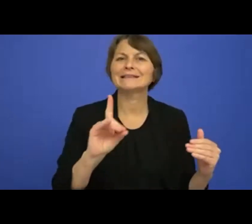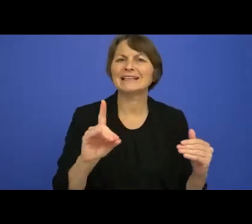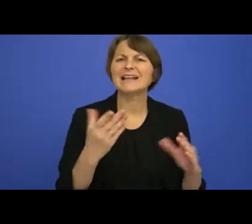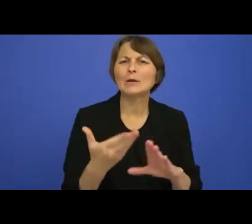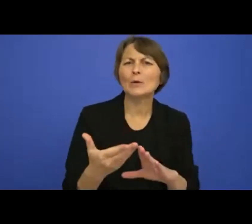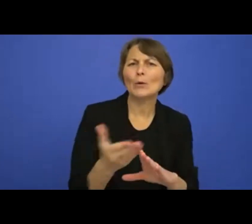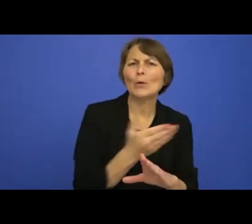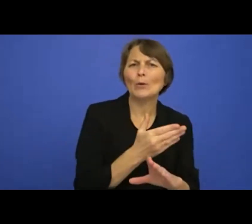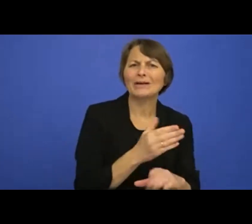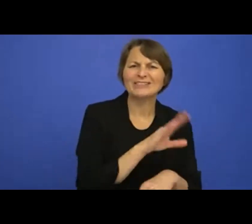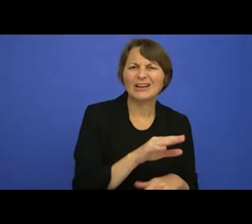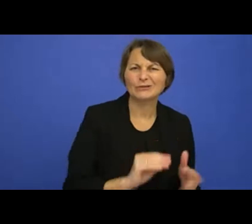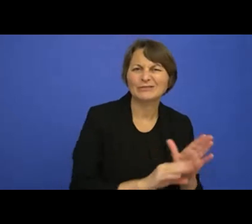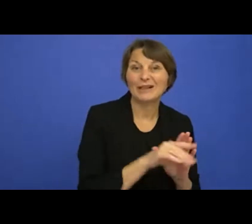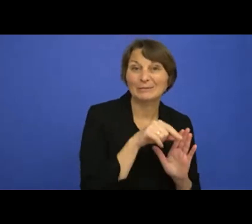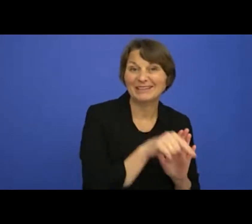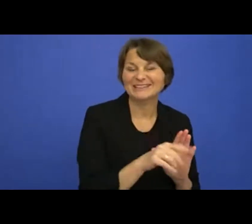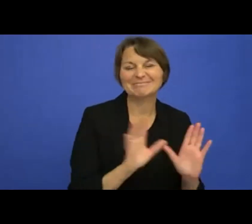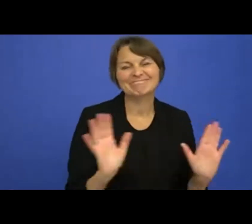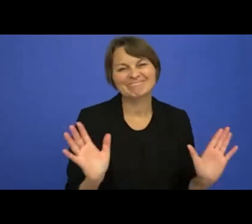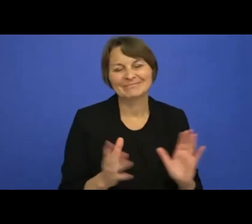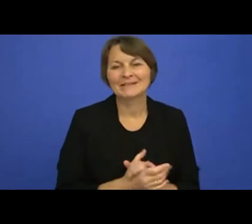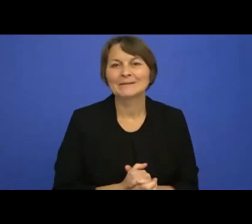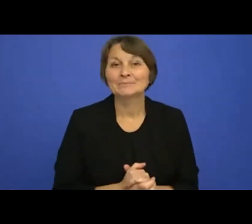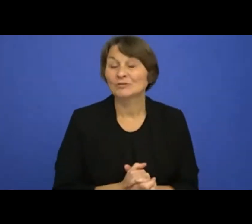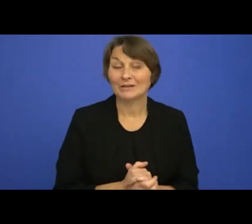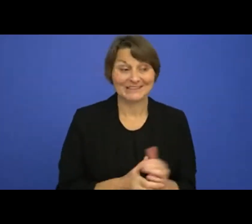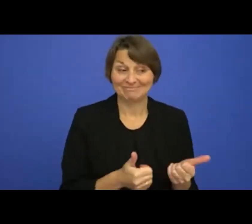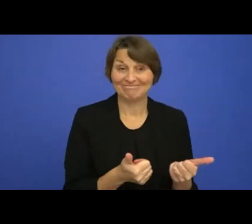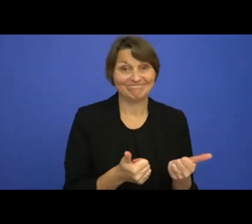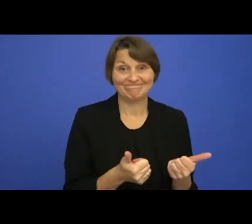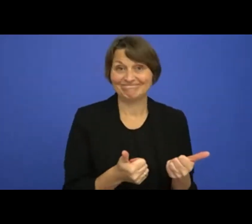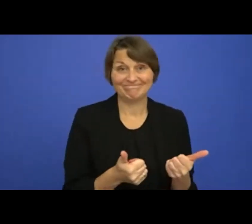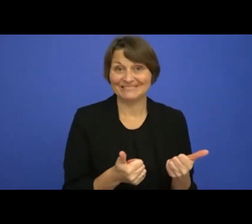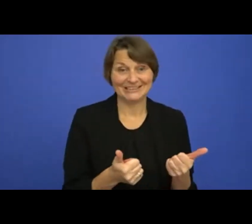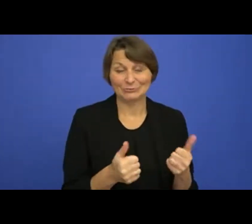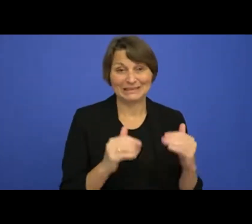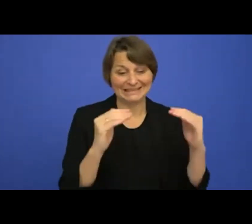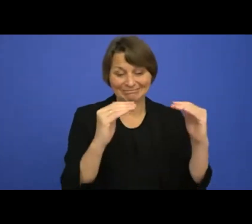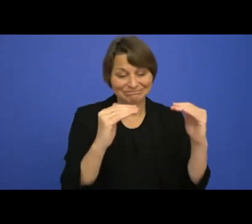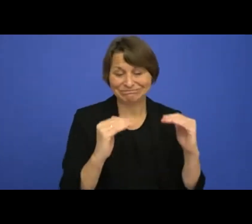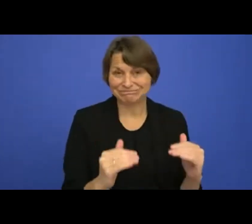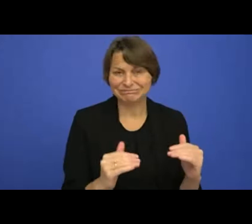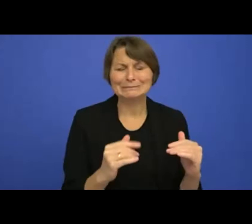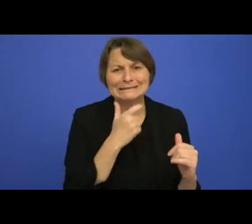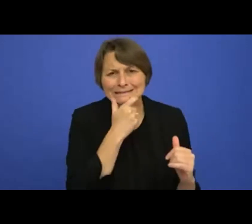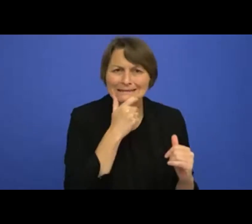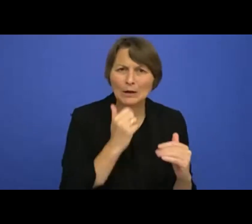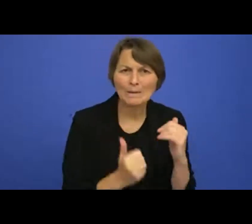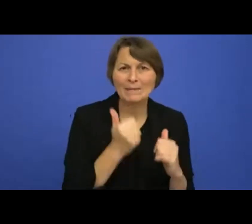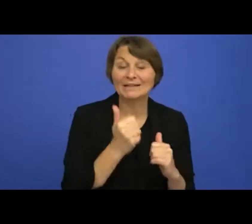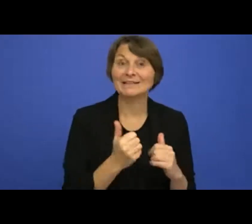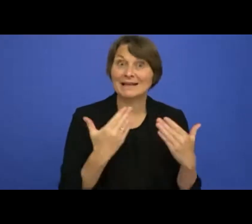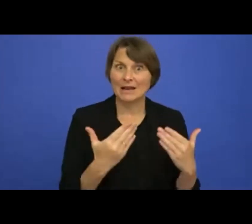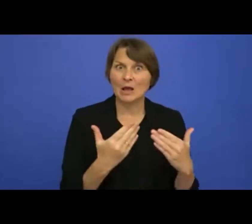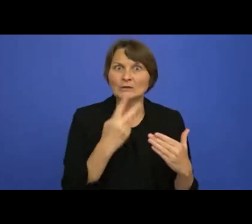cet investissement financier dans l'EPPE est donc inadéquat, inadapté. La crise du COVID